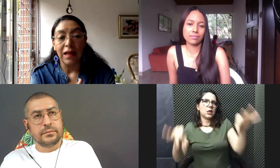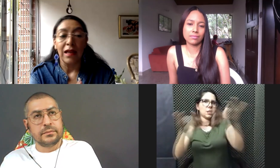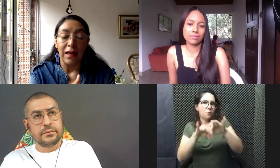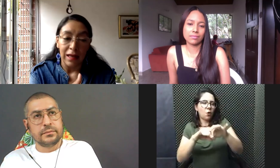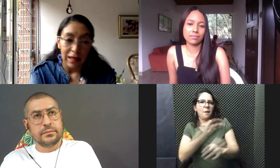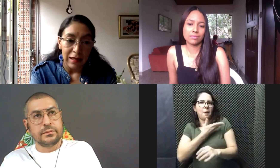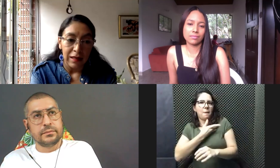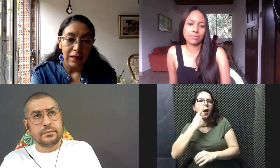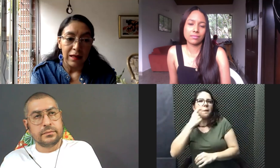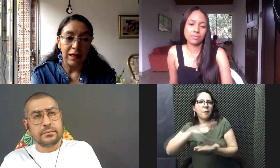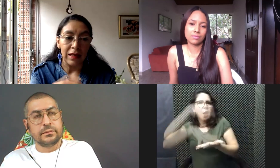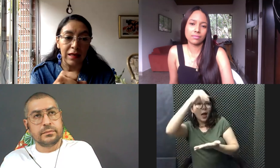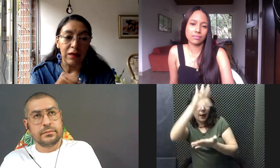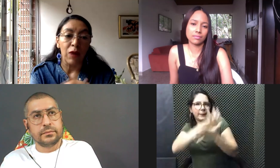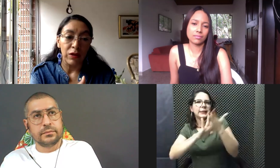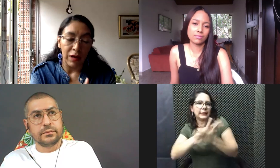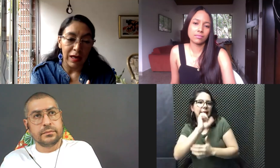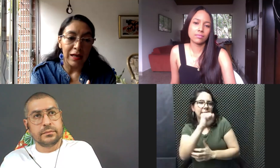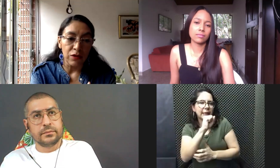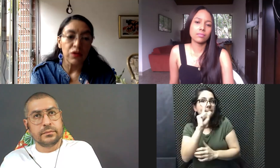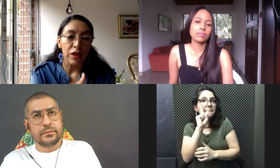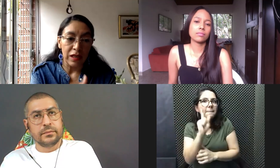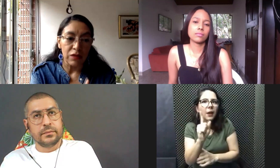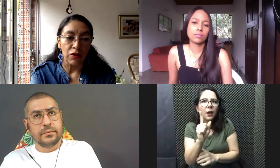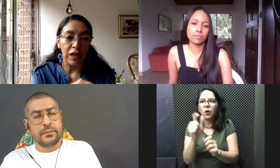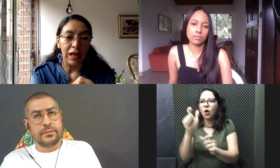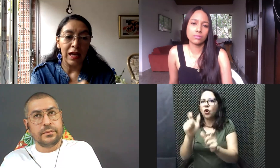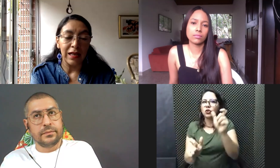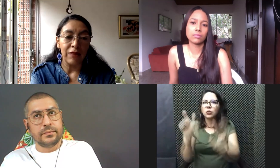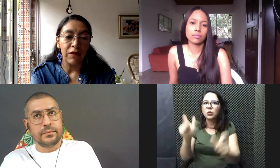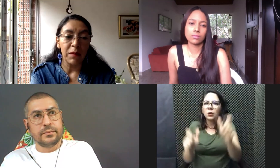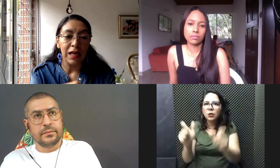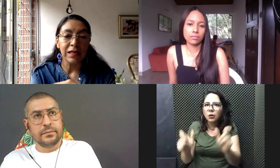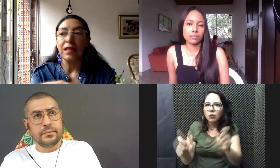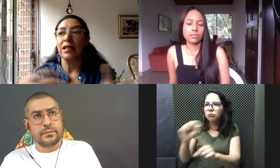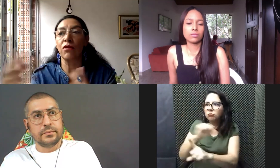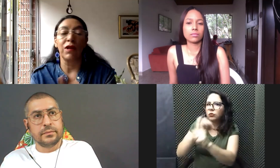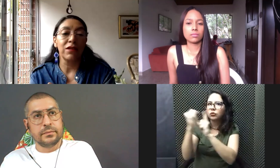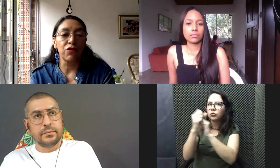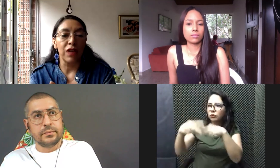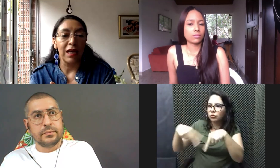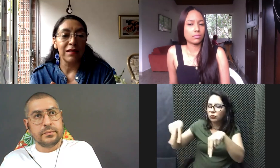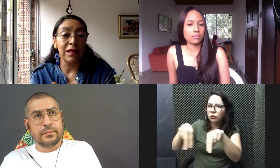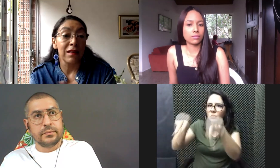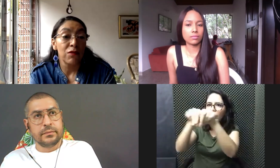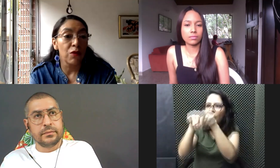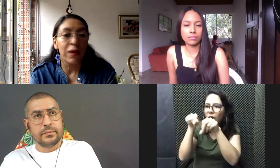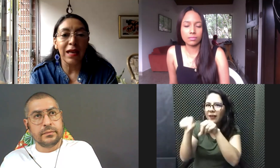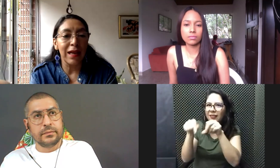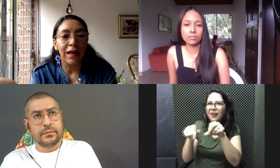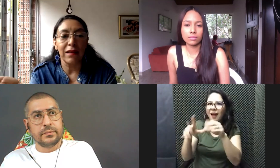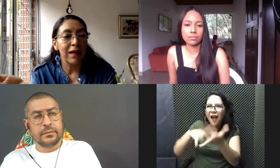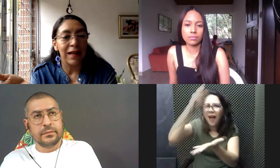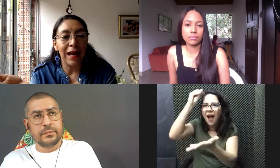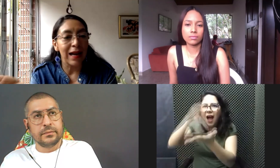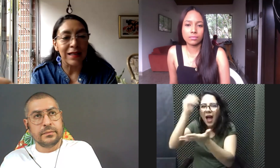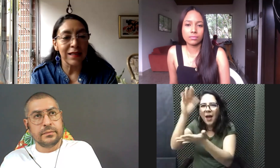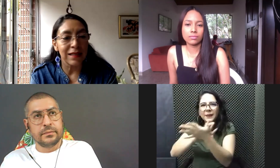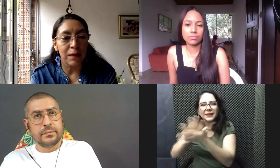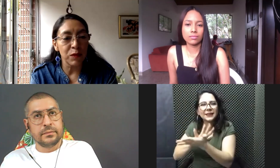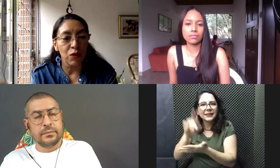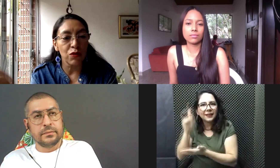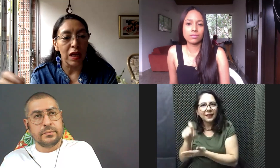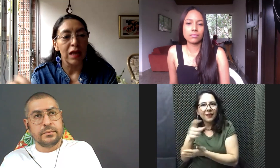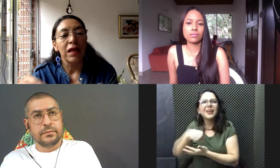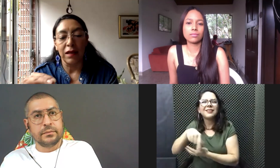señas cuando hay casos de sordera en las familias, sino en la sociedad en sí? Uno ve que la carencia